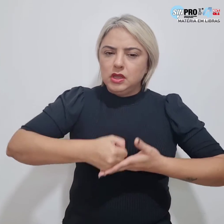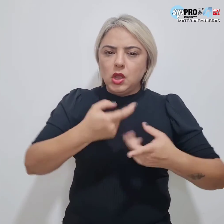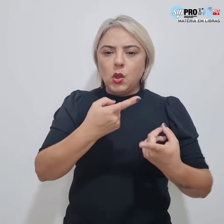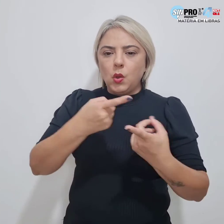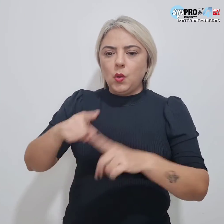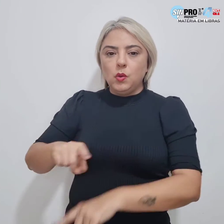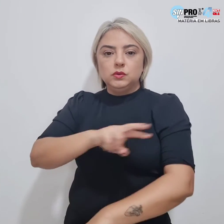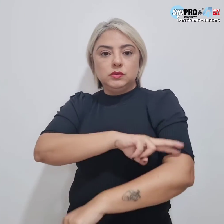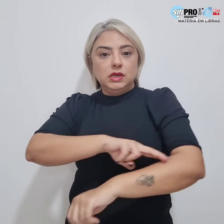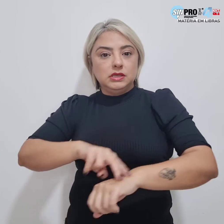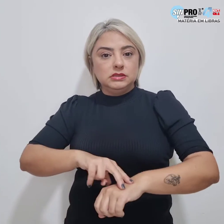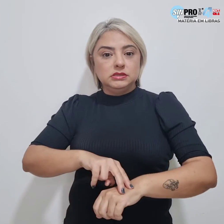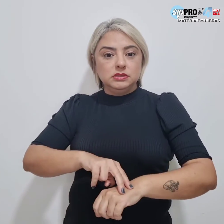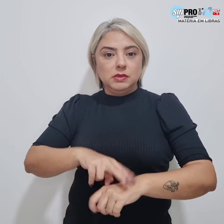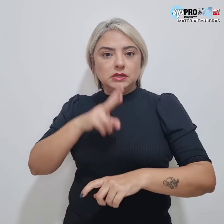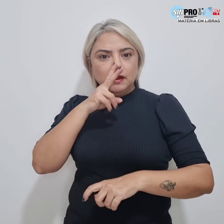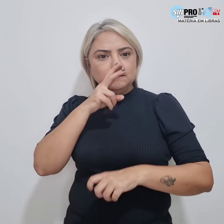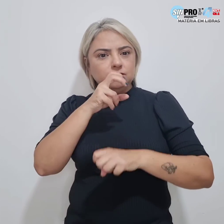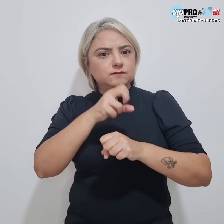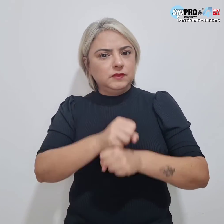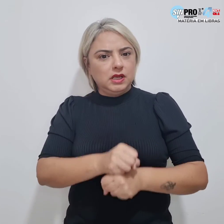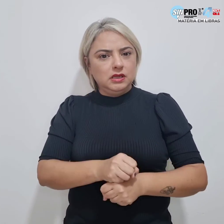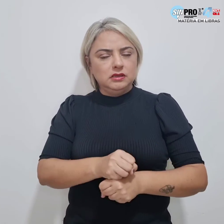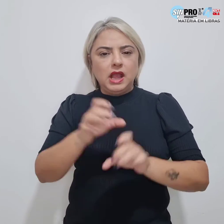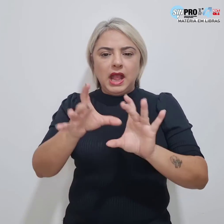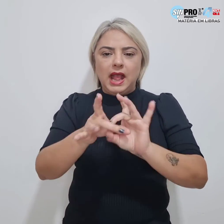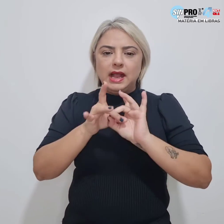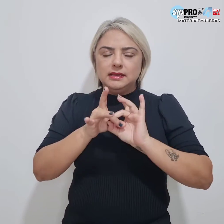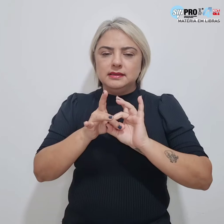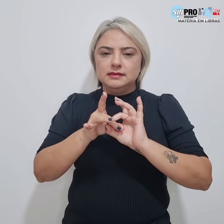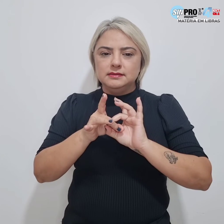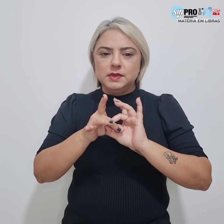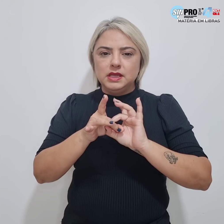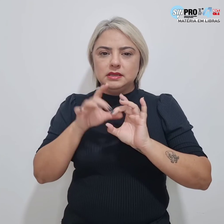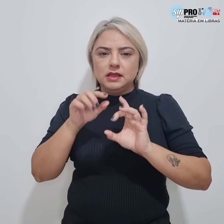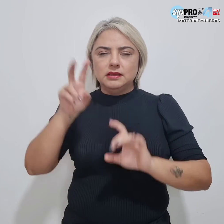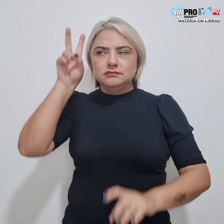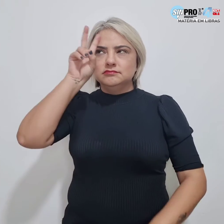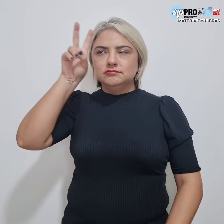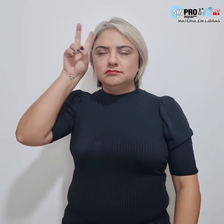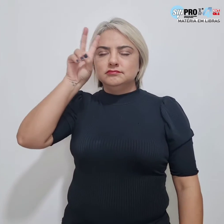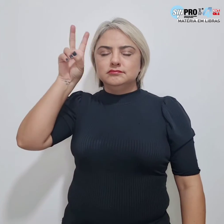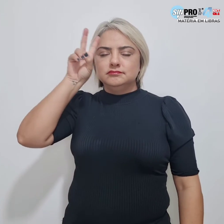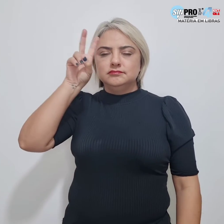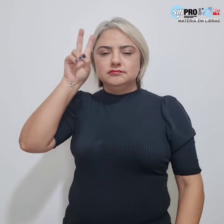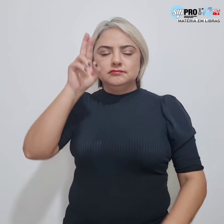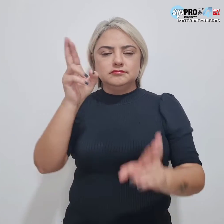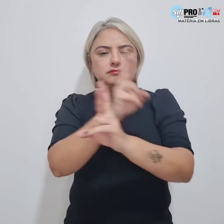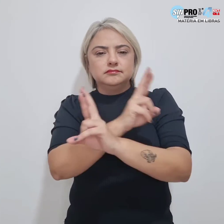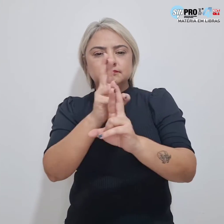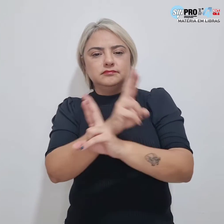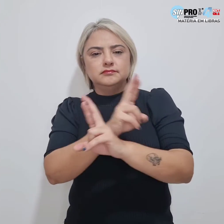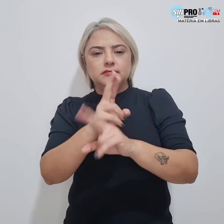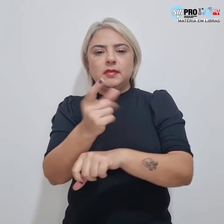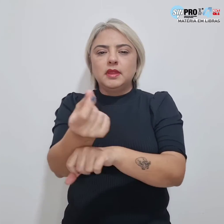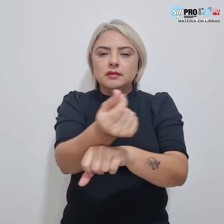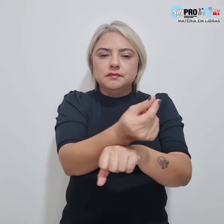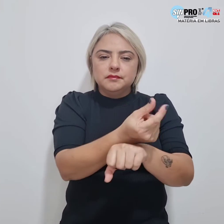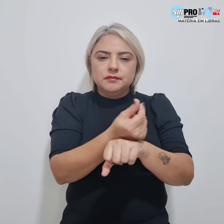contra o racismo que está fortemente ligado às circunstâncias históricas relacionadas ao capitalismo,